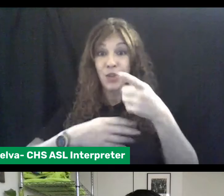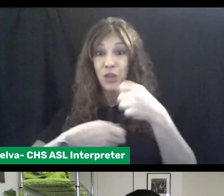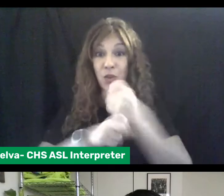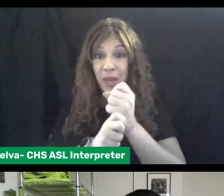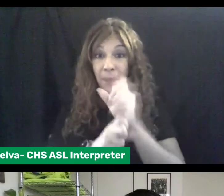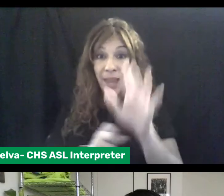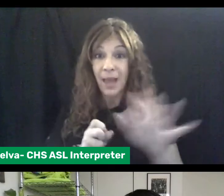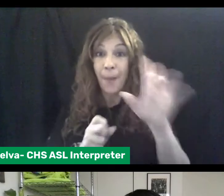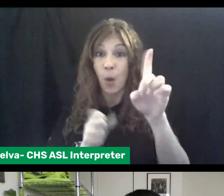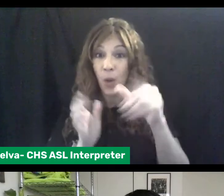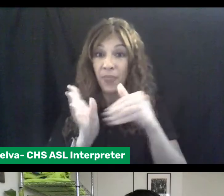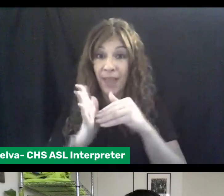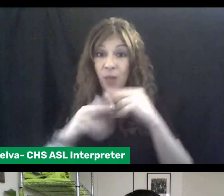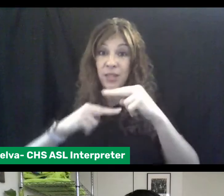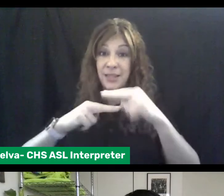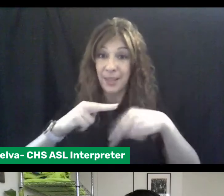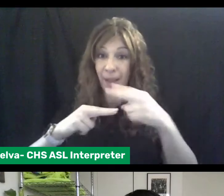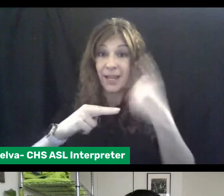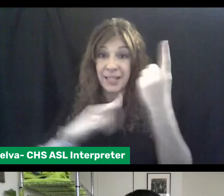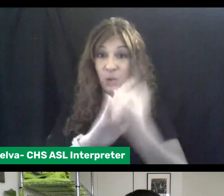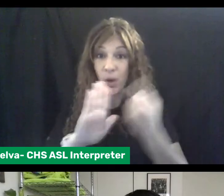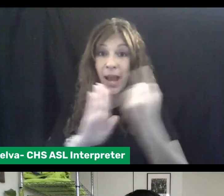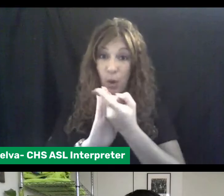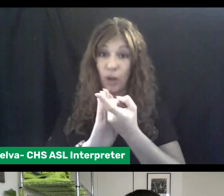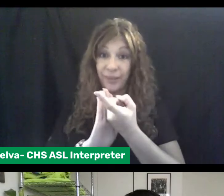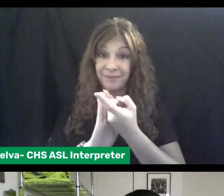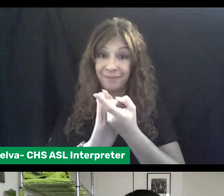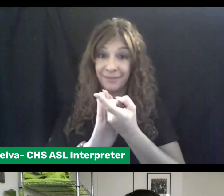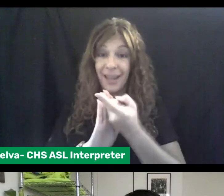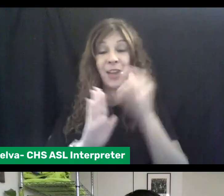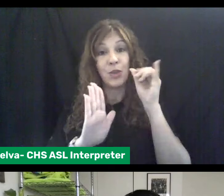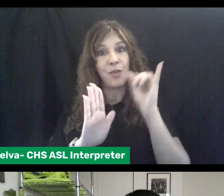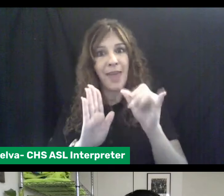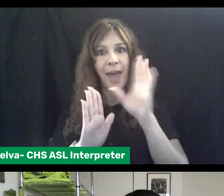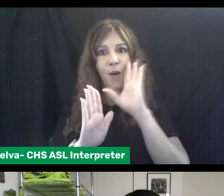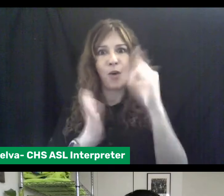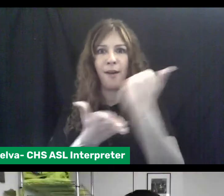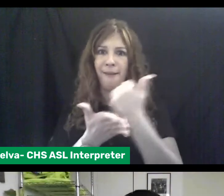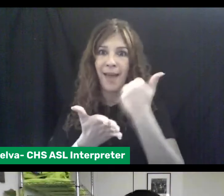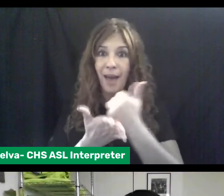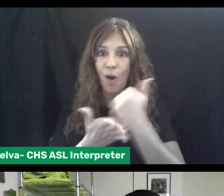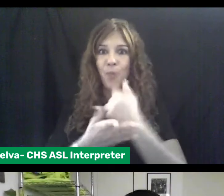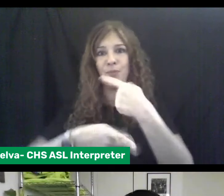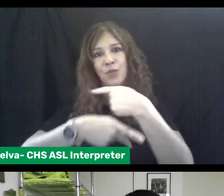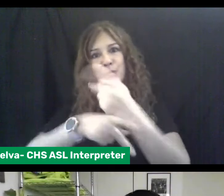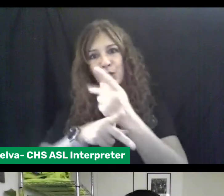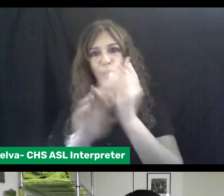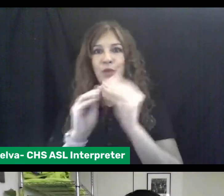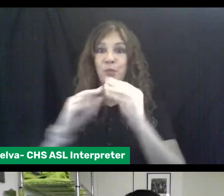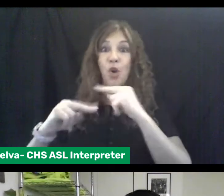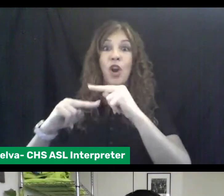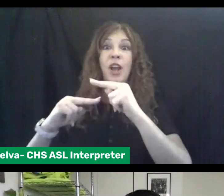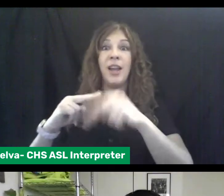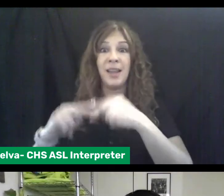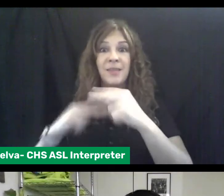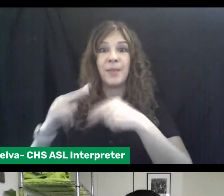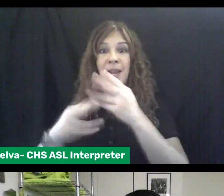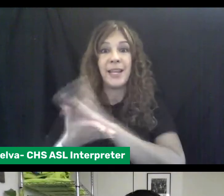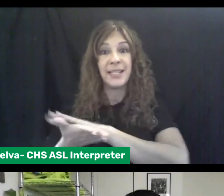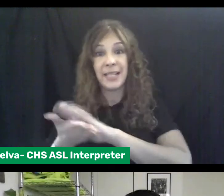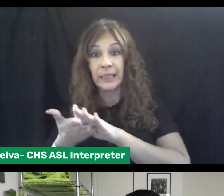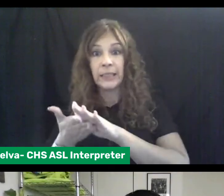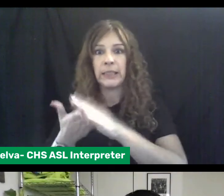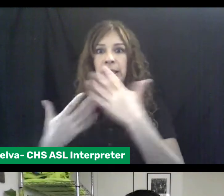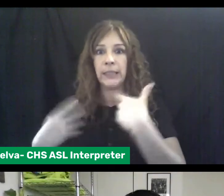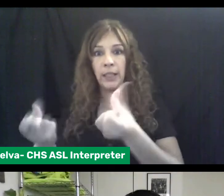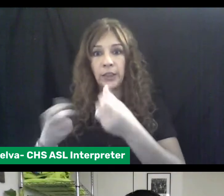hora. Entonces, eso va a aumentar la posibilidad de producción de tamales higiénicamente, ¿verdad? Pero